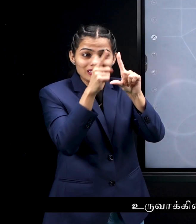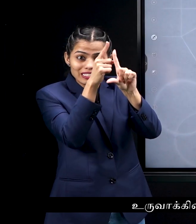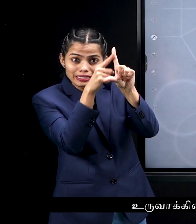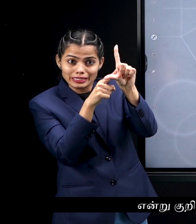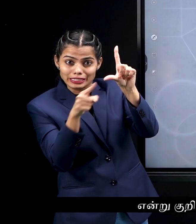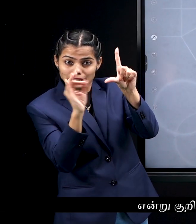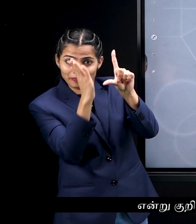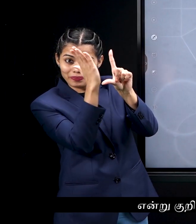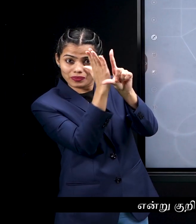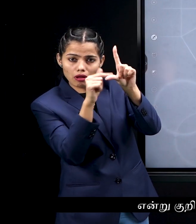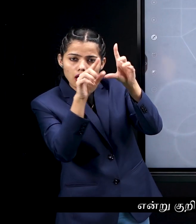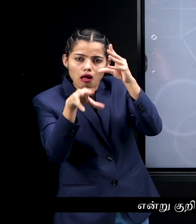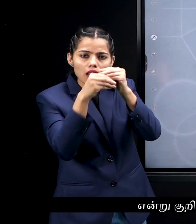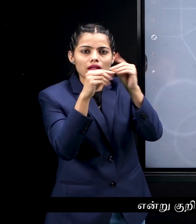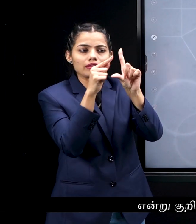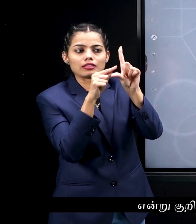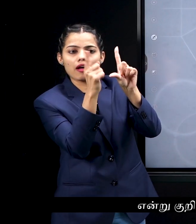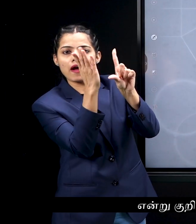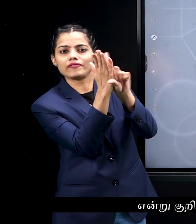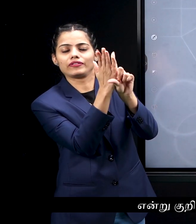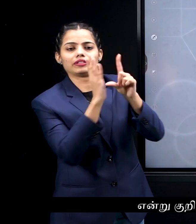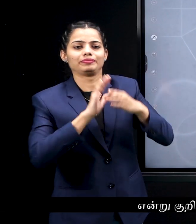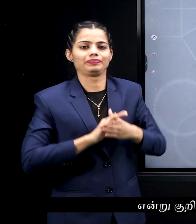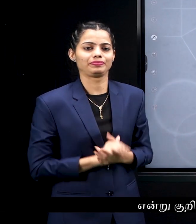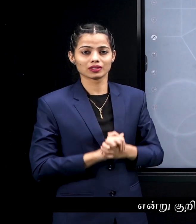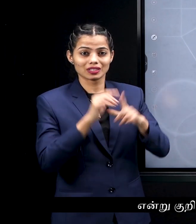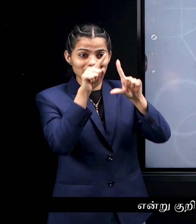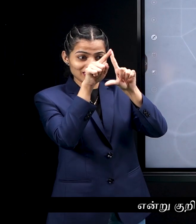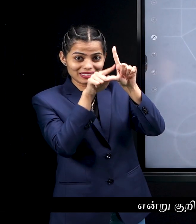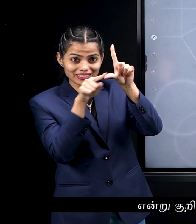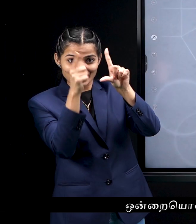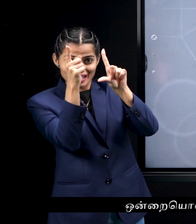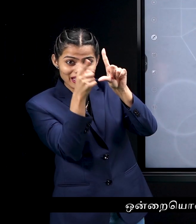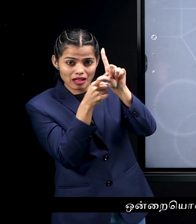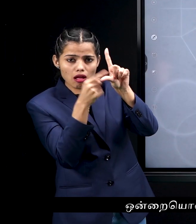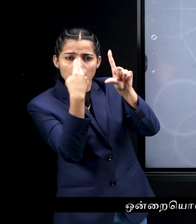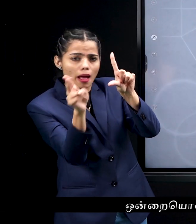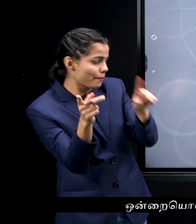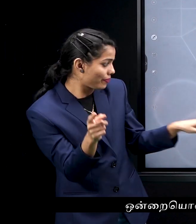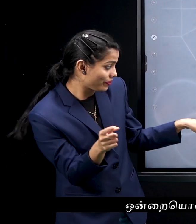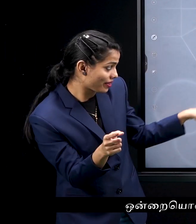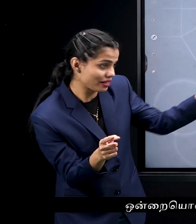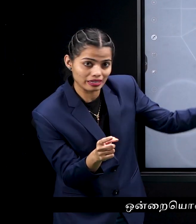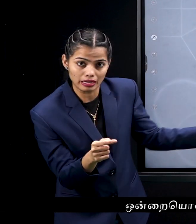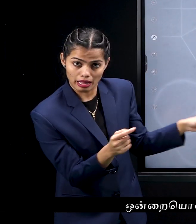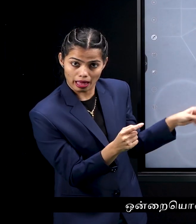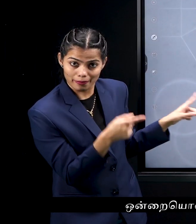நிரப்பு கோணங்கள் என்று குறிப்பிடப்படுகின்றன. இரண்டு கோணங்களும் ஒன்றை ஒன்று பூர்த்தி செய்வதாக இங்கே